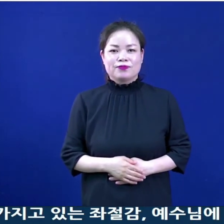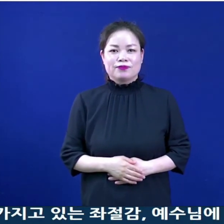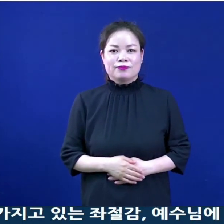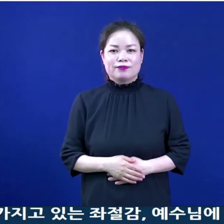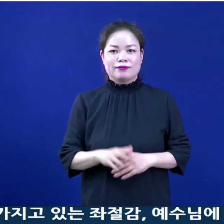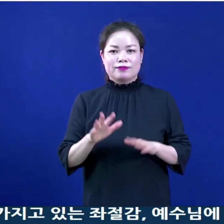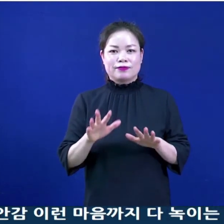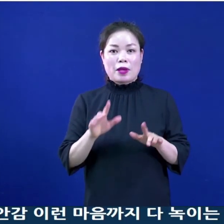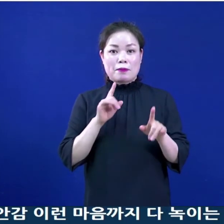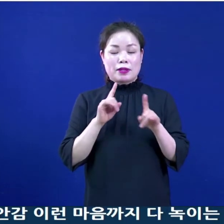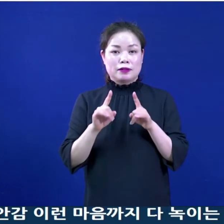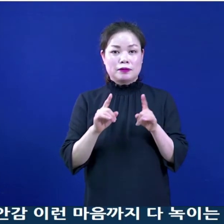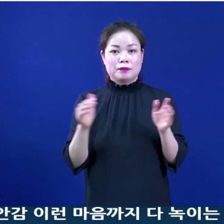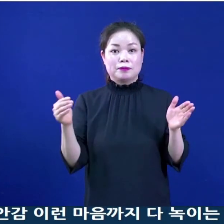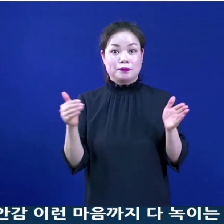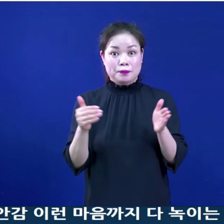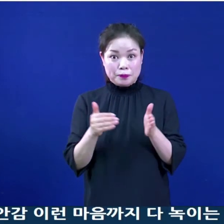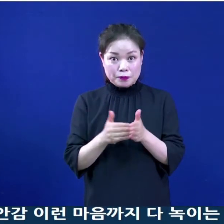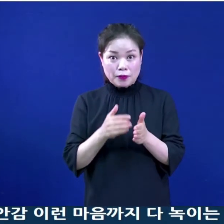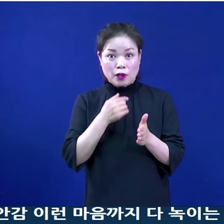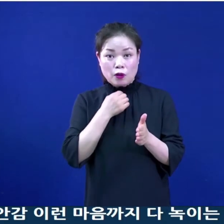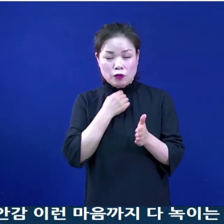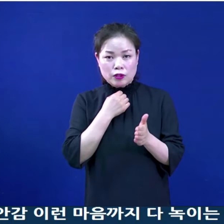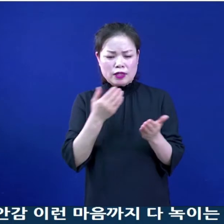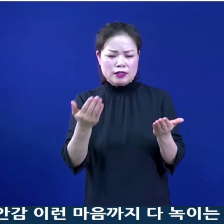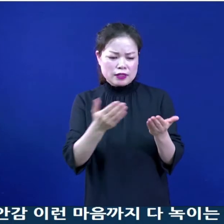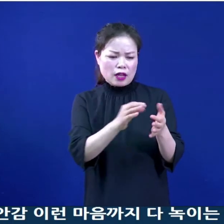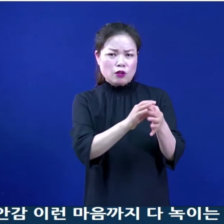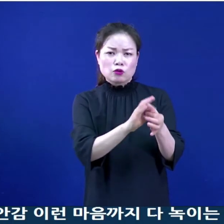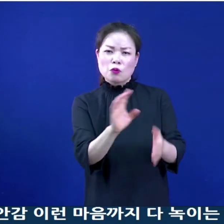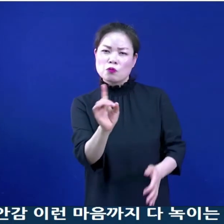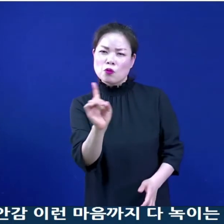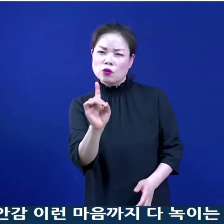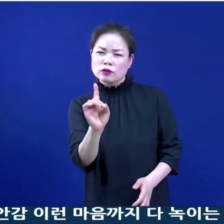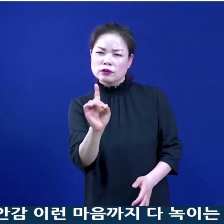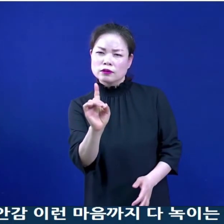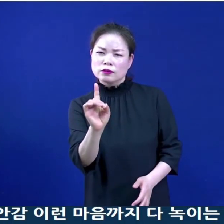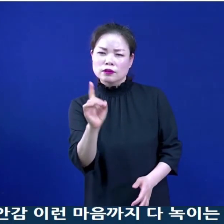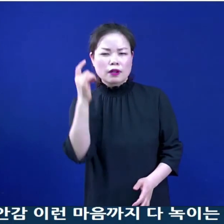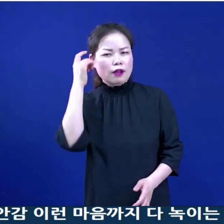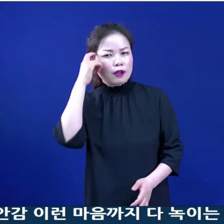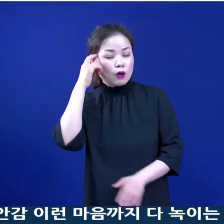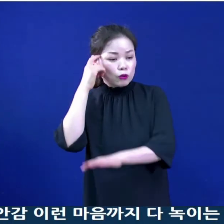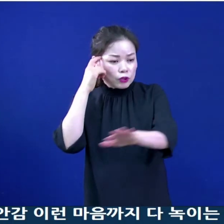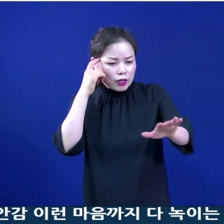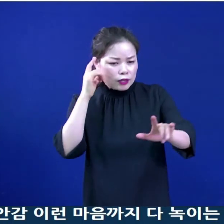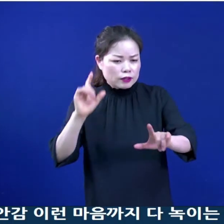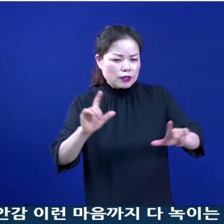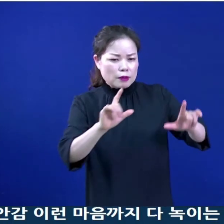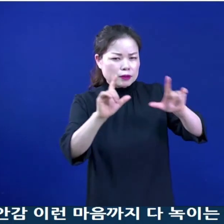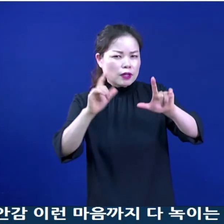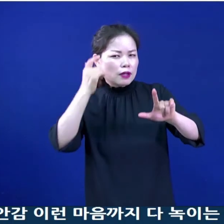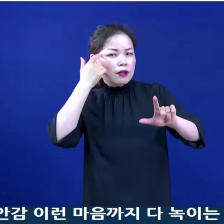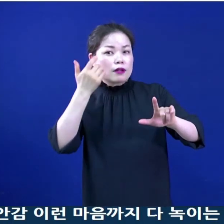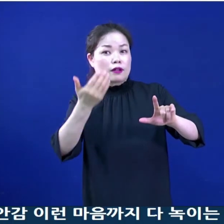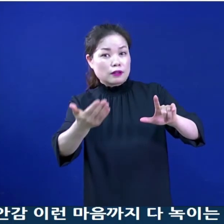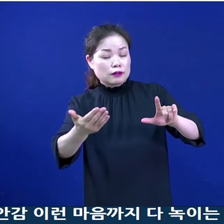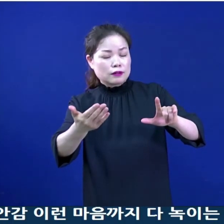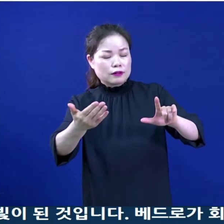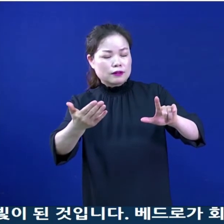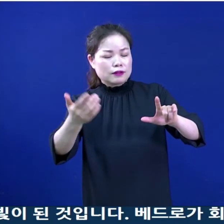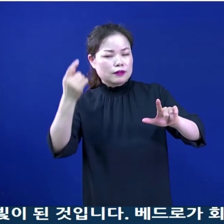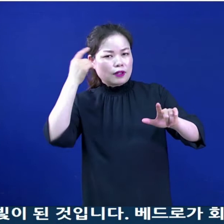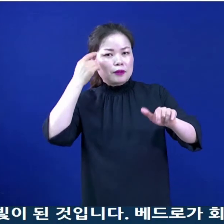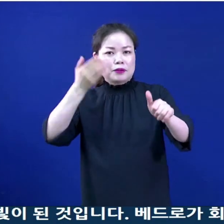이제 말씀을 정리하면서 우리가 이 사건을 통해서 무엇을 붙들고 다시 한번 우리 삶으로 나갈 수 있을지 생각해